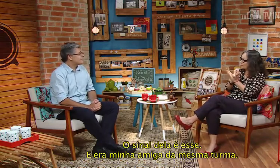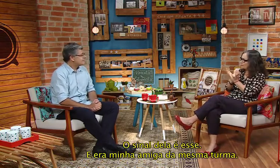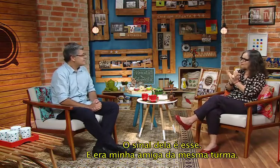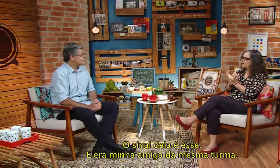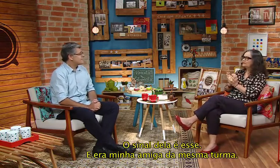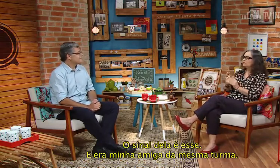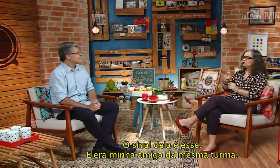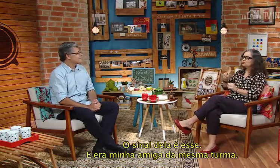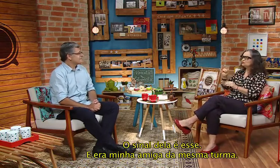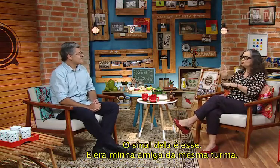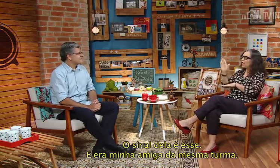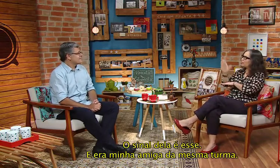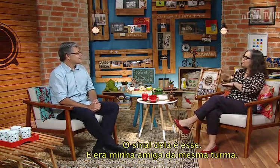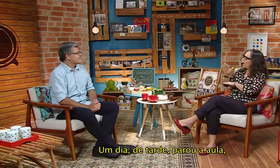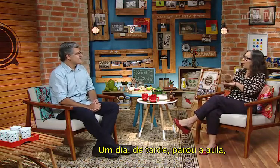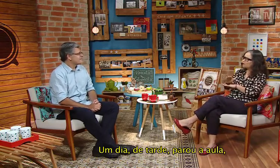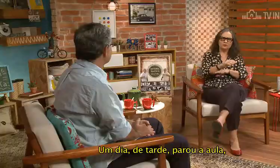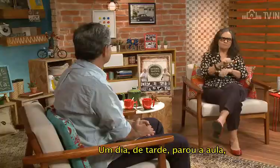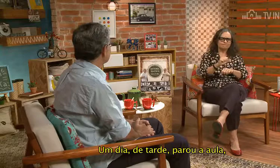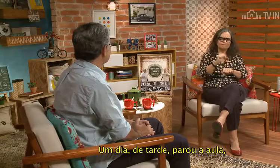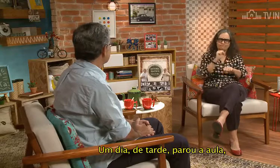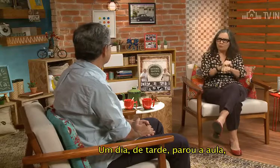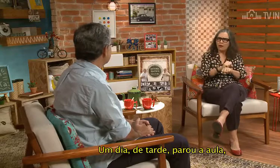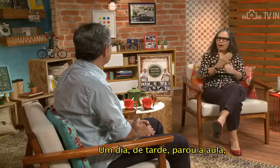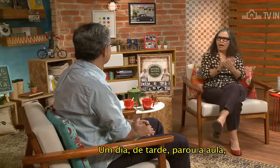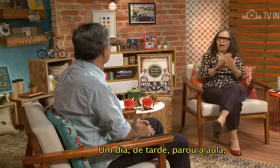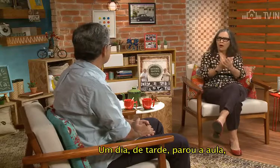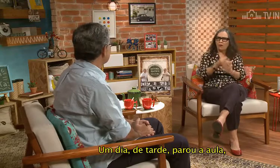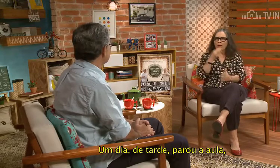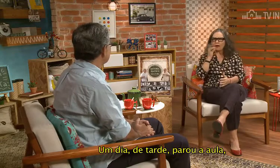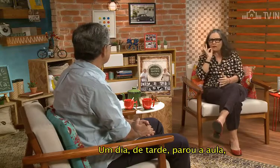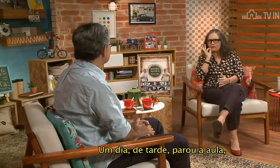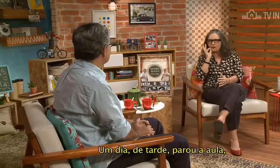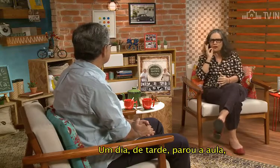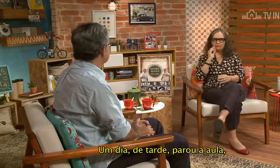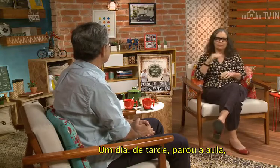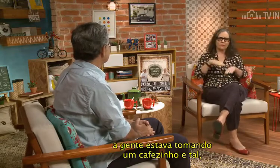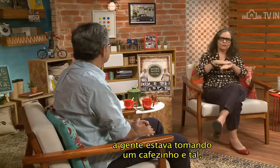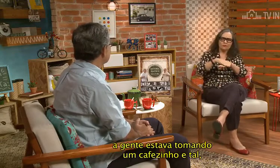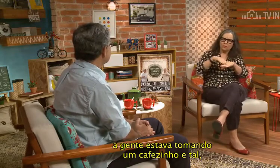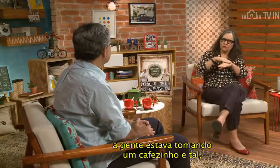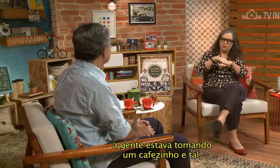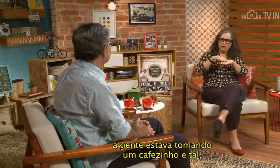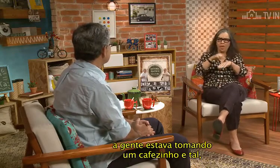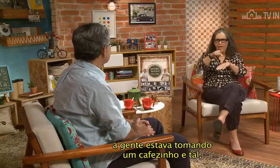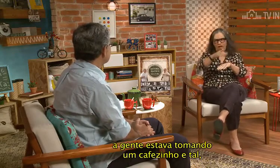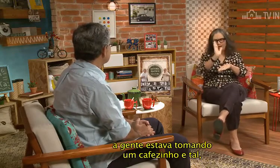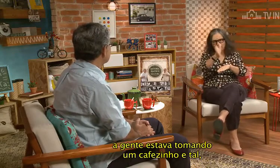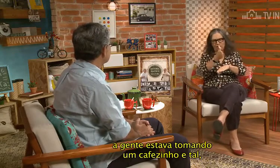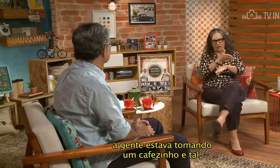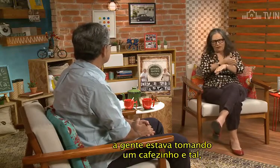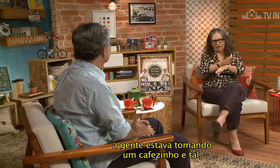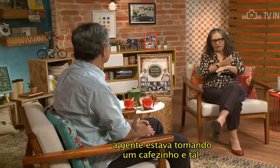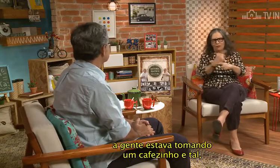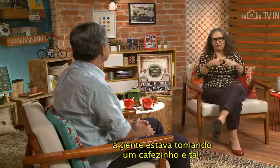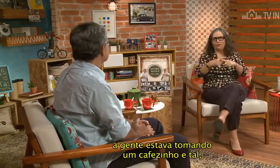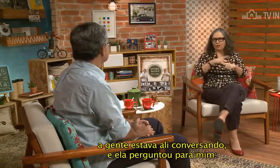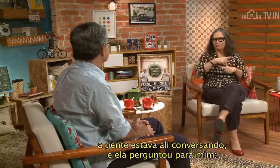amiga da mesma turma, né? Um dia de tarde, parou a aula, a gente estava tomando um cafezinho e tal, e a gente